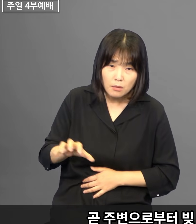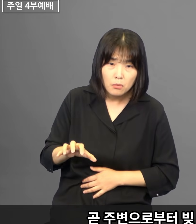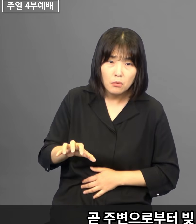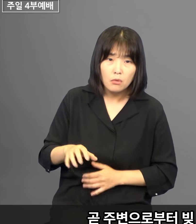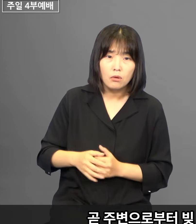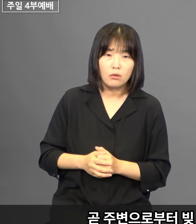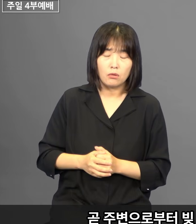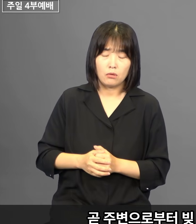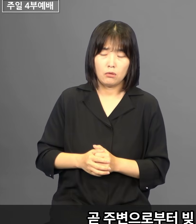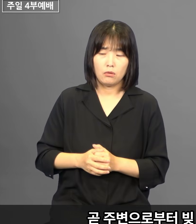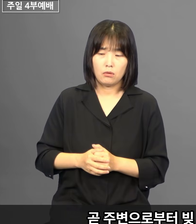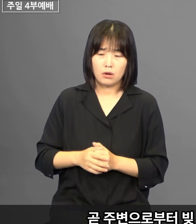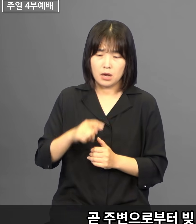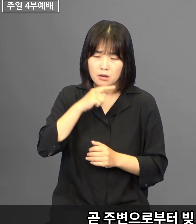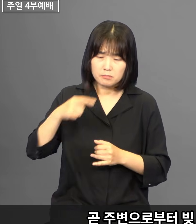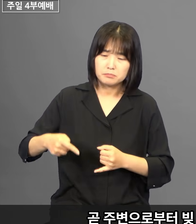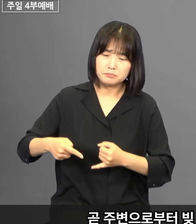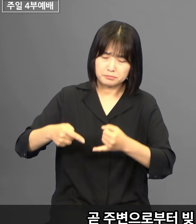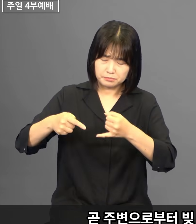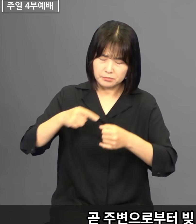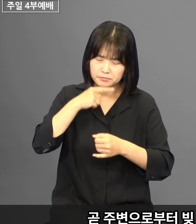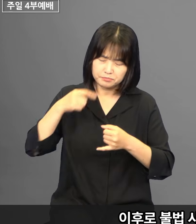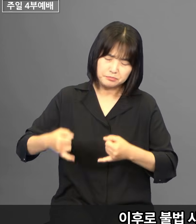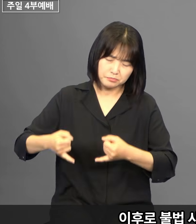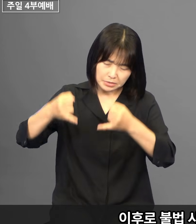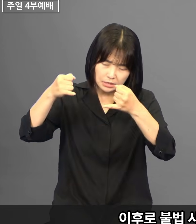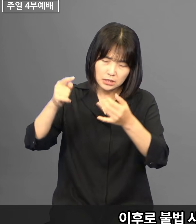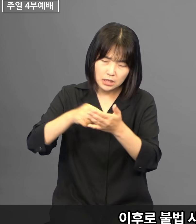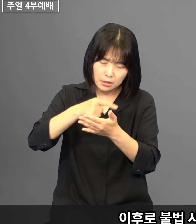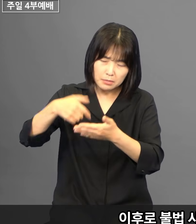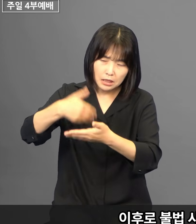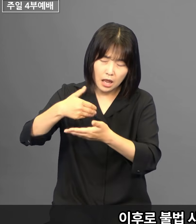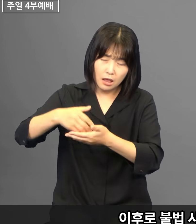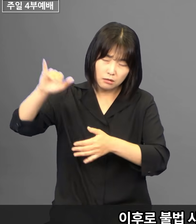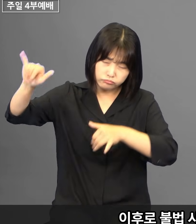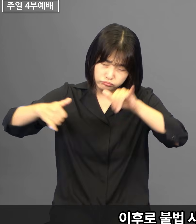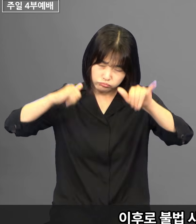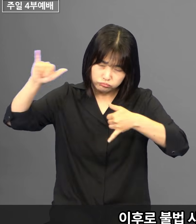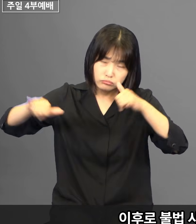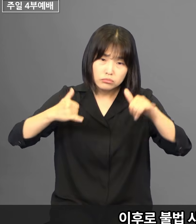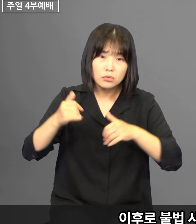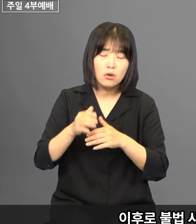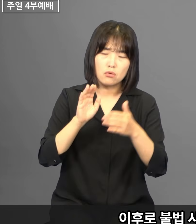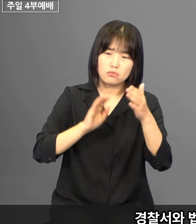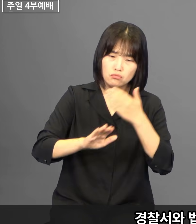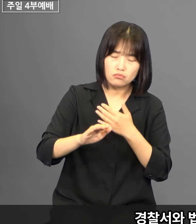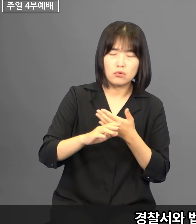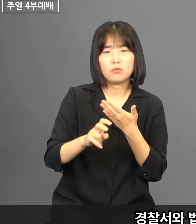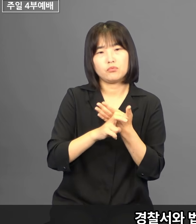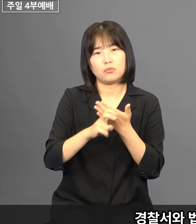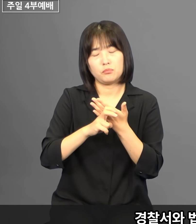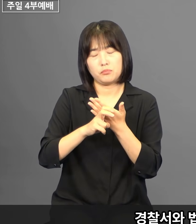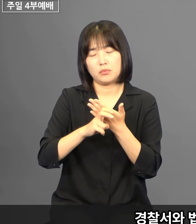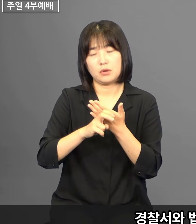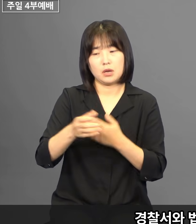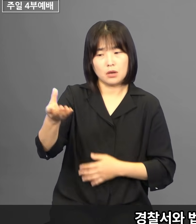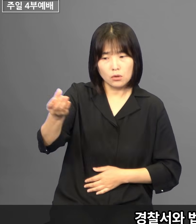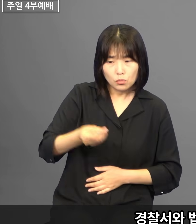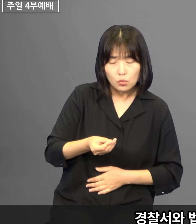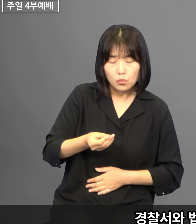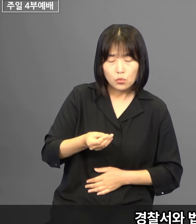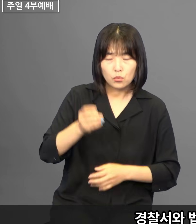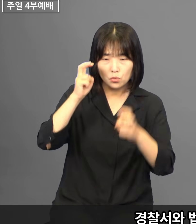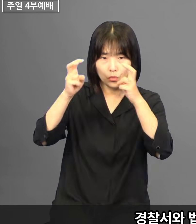주변으로부터 빚독촉 전화가 시작되었습니다. 이후로 불법 사채와 사기 고소 등으로 경찰서와 법원의